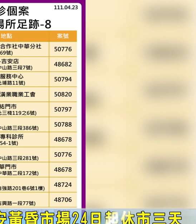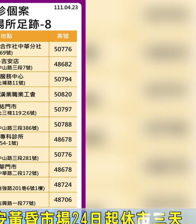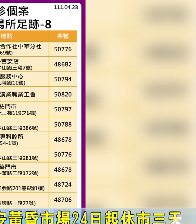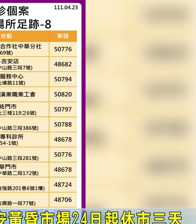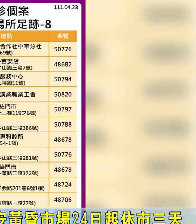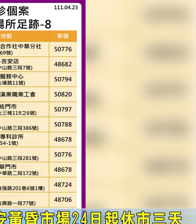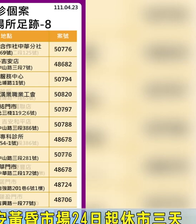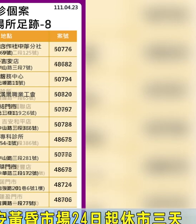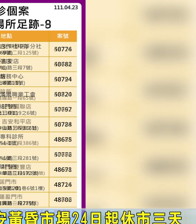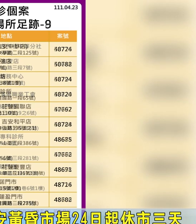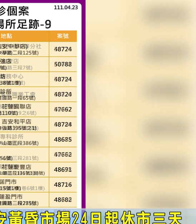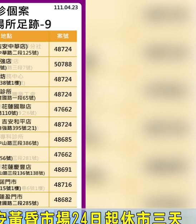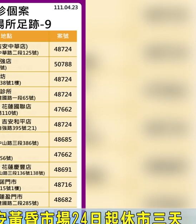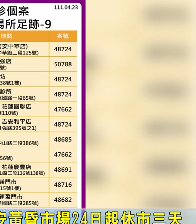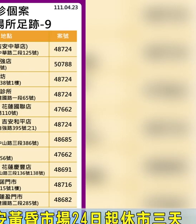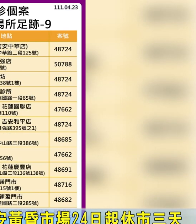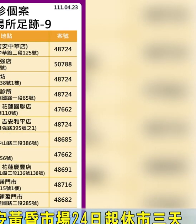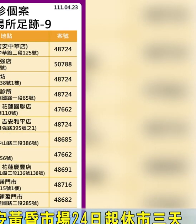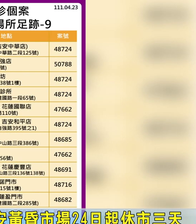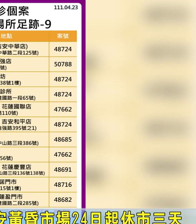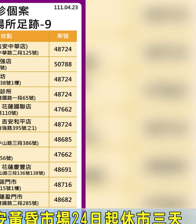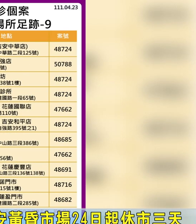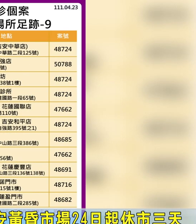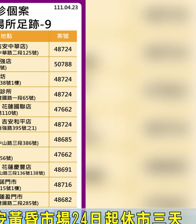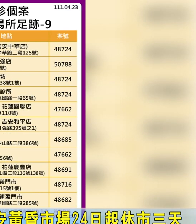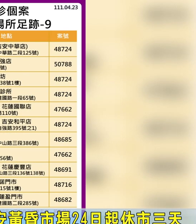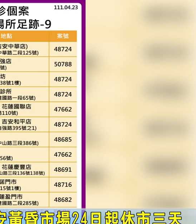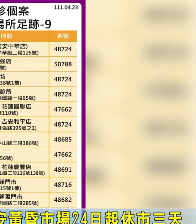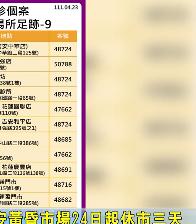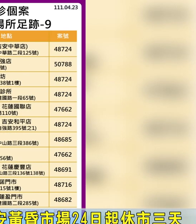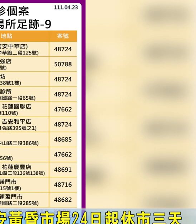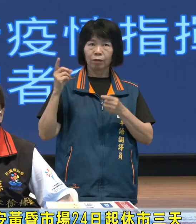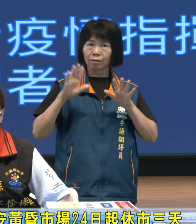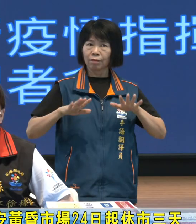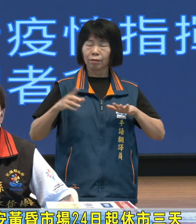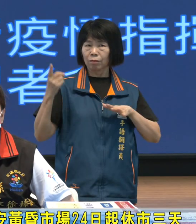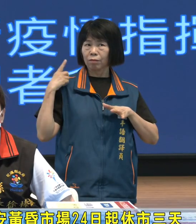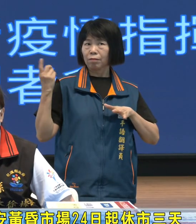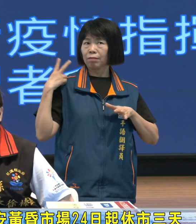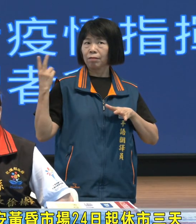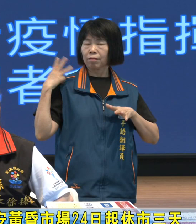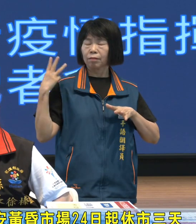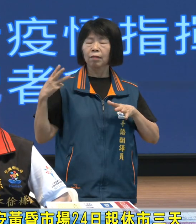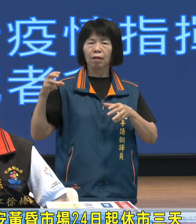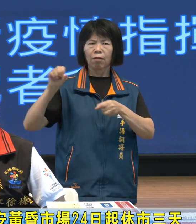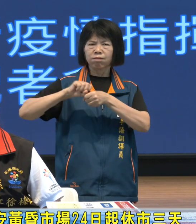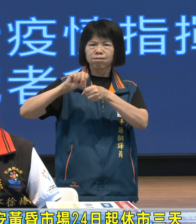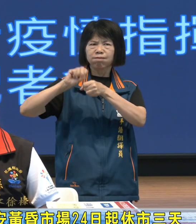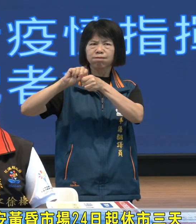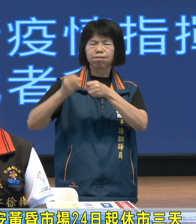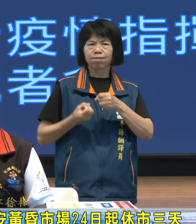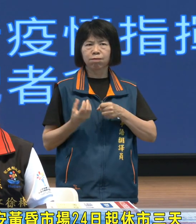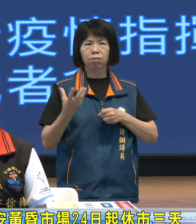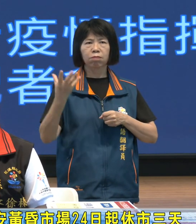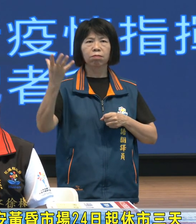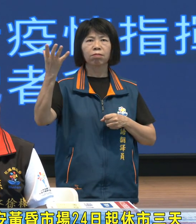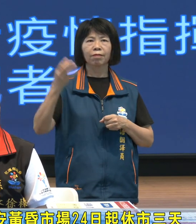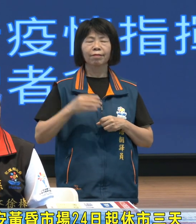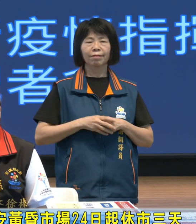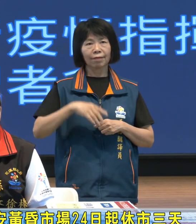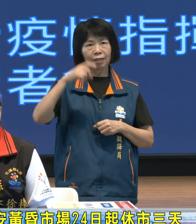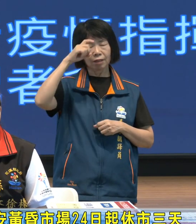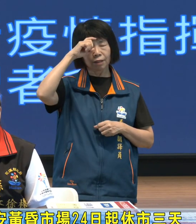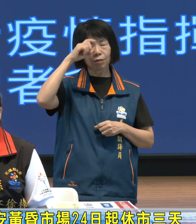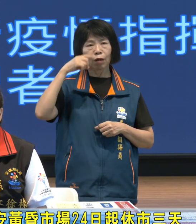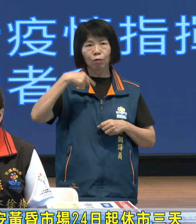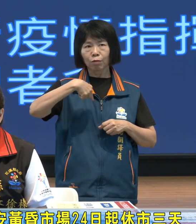目前黄昏市场这3天确诊者不断的这个增加，所以请我们的